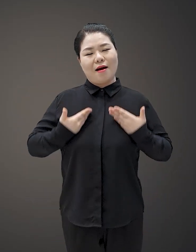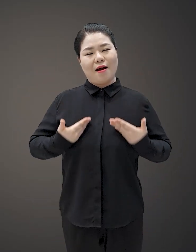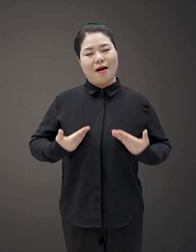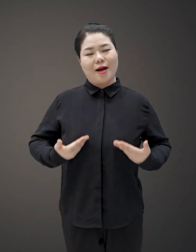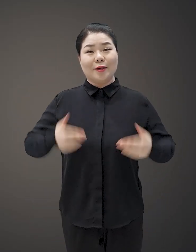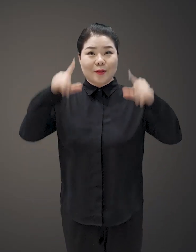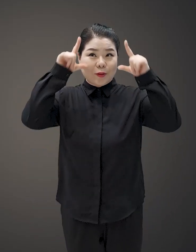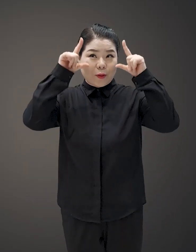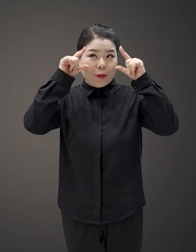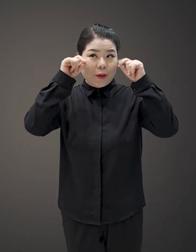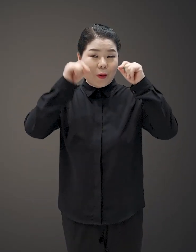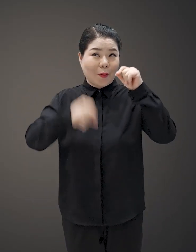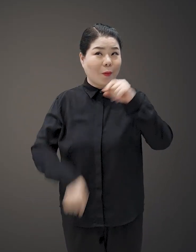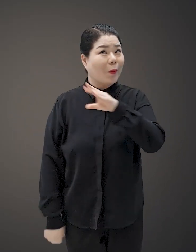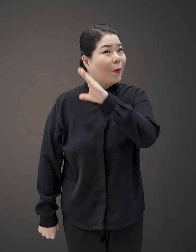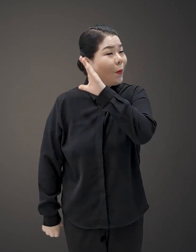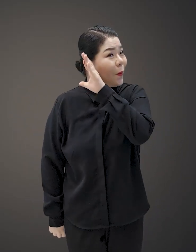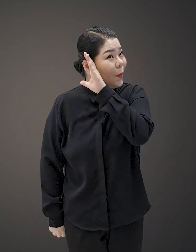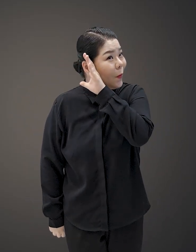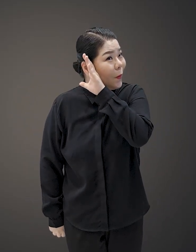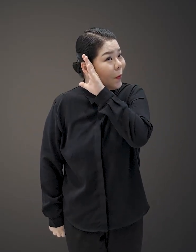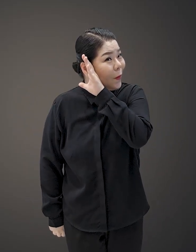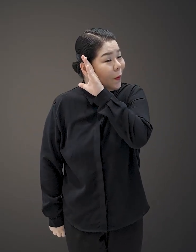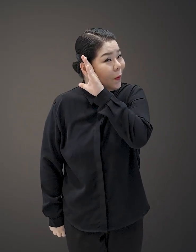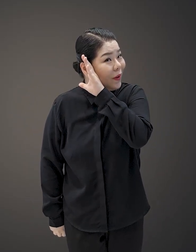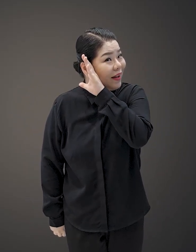가만히 눈을 감고 귀를 기울여 보아요.